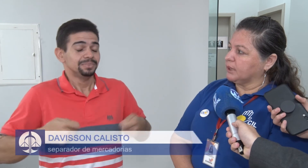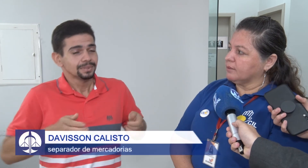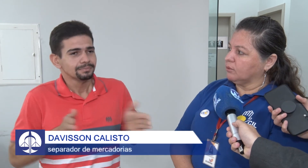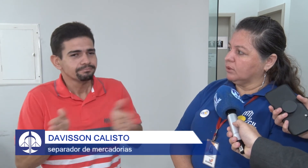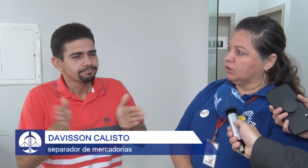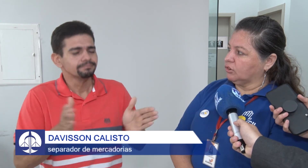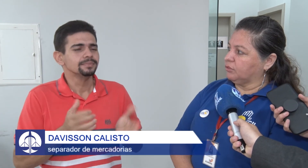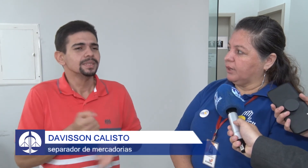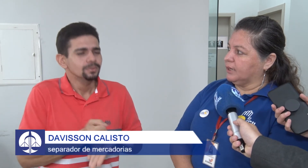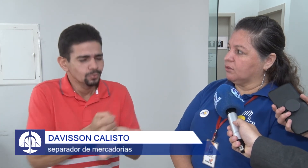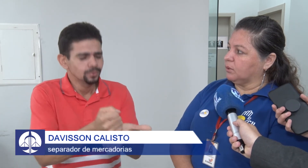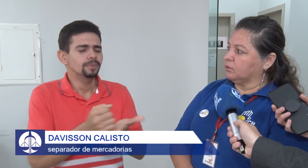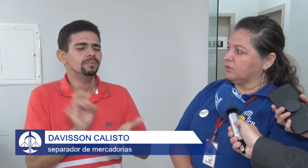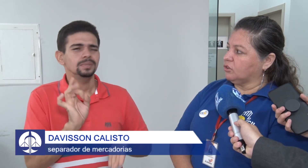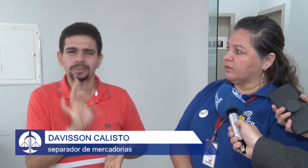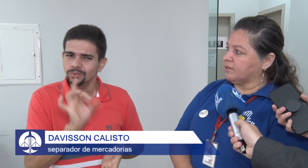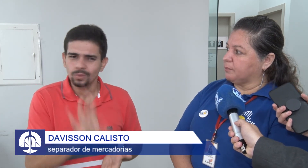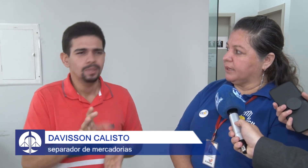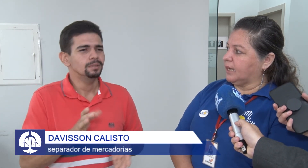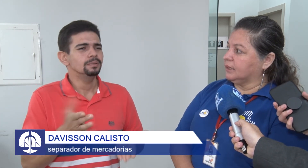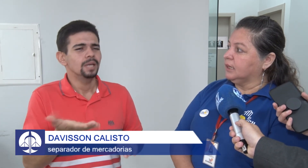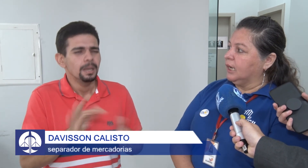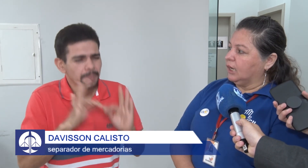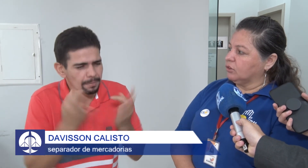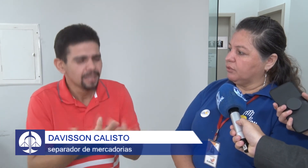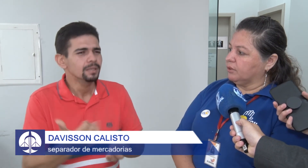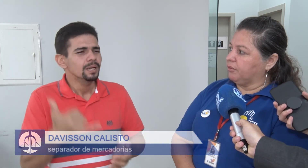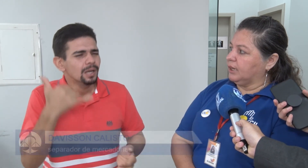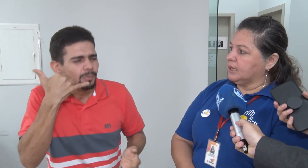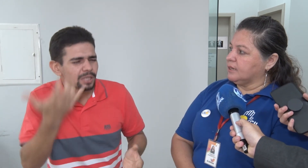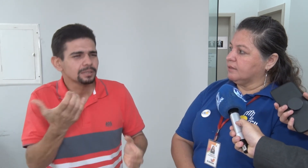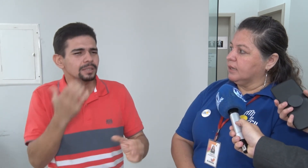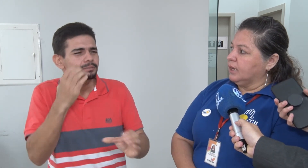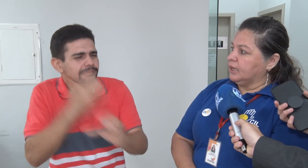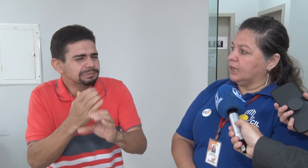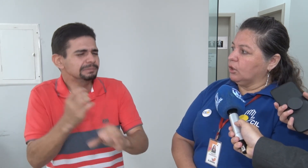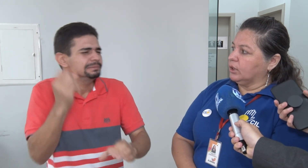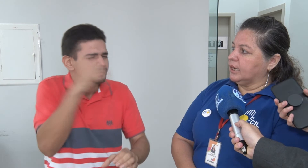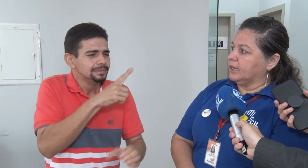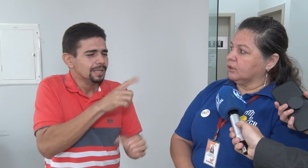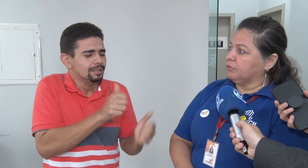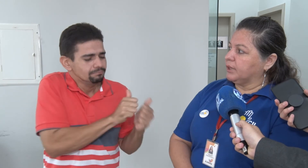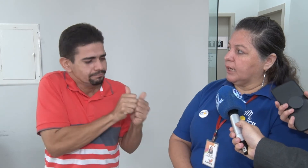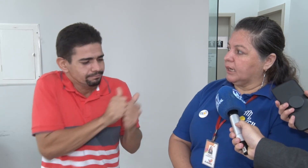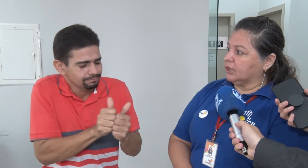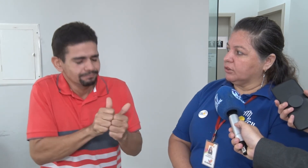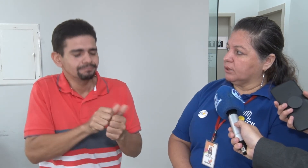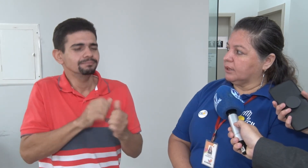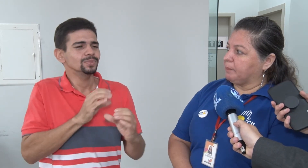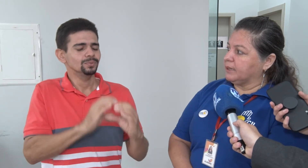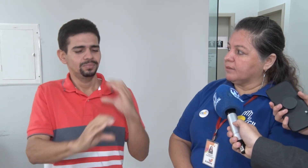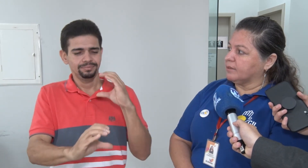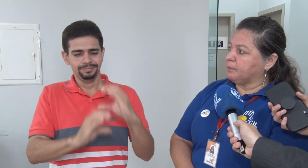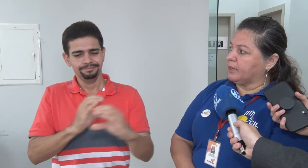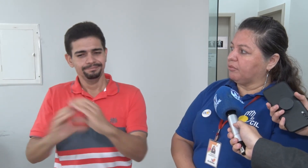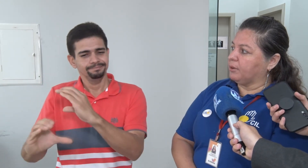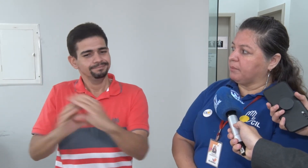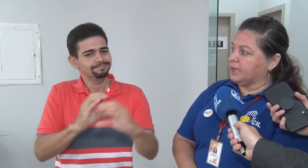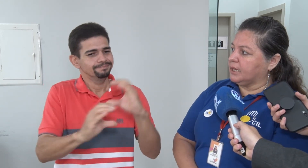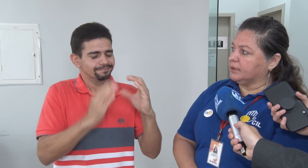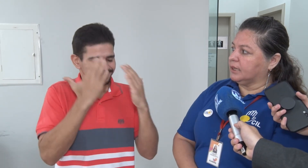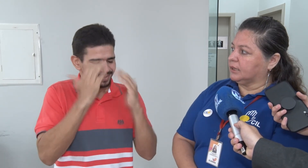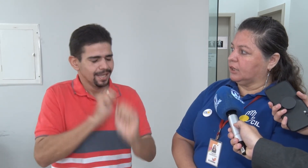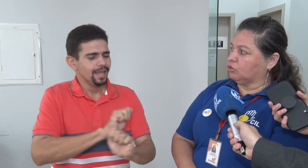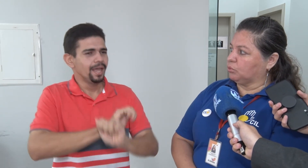a falta de comunicação não deixa a gente feliz. Quando existe acessibilidade, a gente fica feliz e aí orienta, não fica aquela questão da dependência sempre da